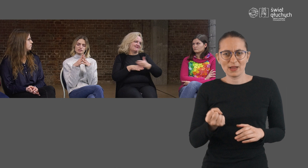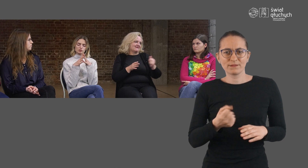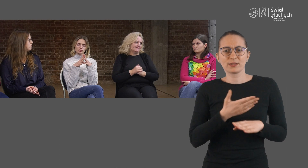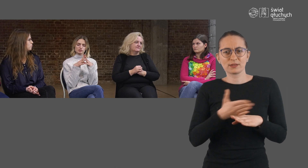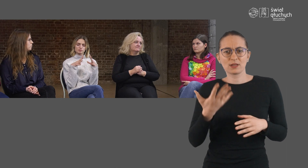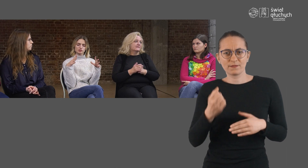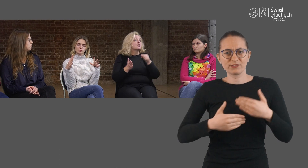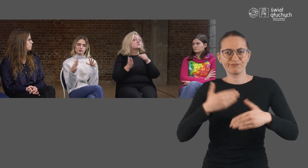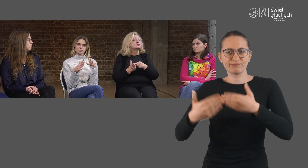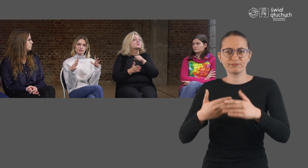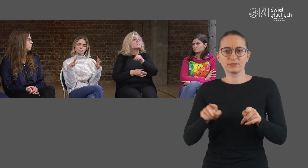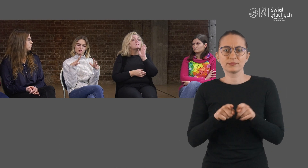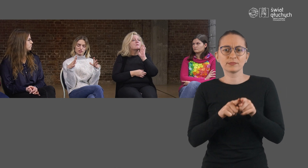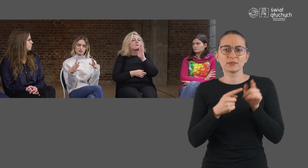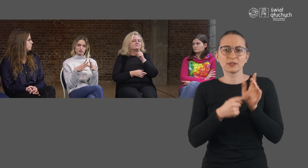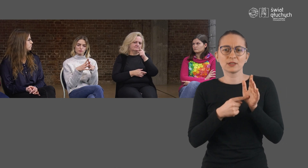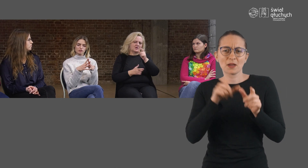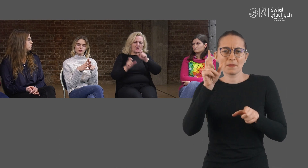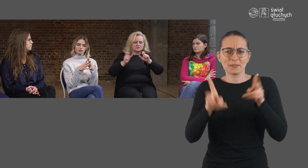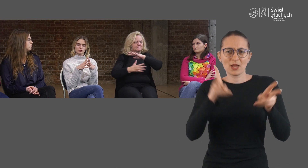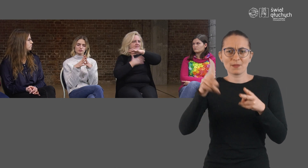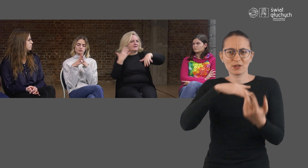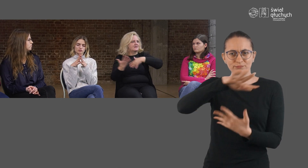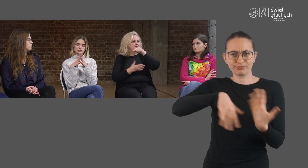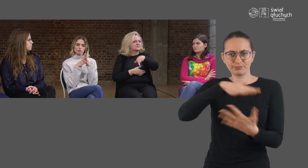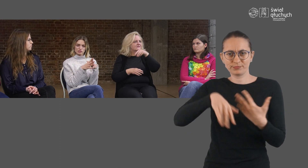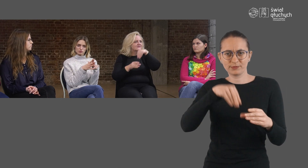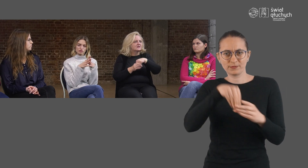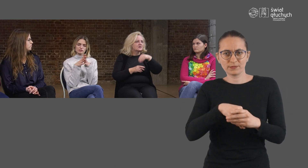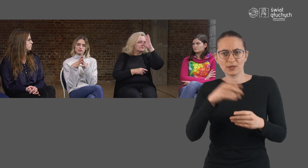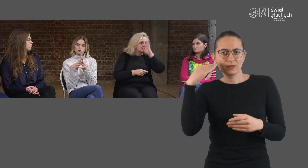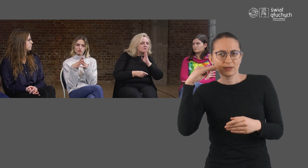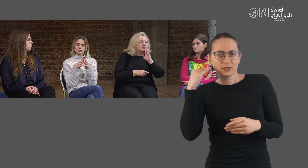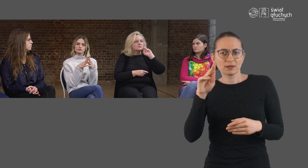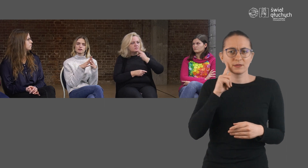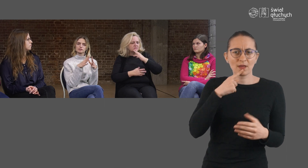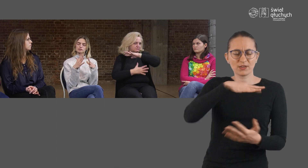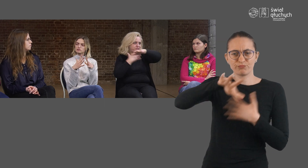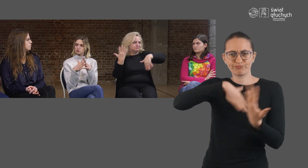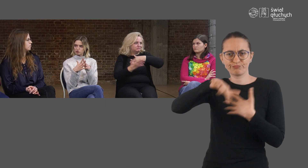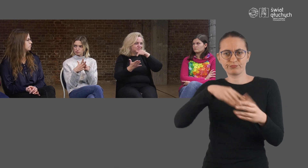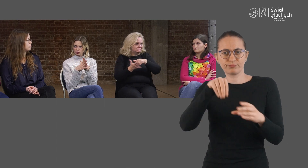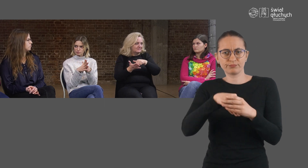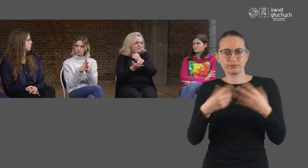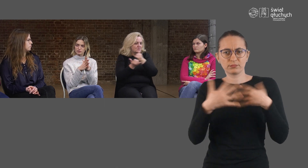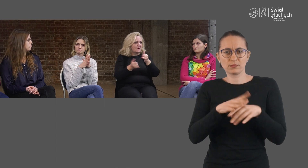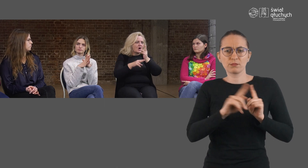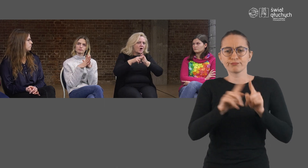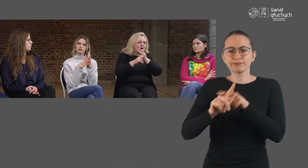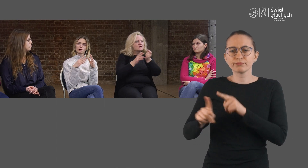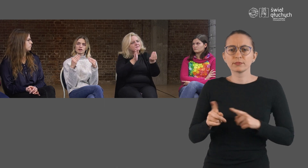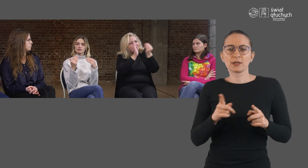i samo to, że po prostu są tam takie mieszane osoby słabosłyszące, niesłyszące i z innymi różnymi